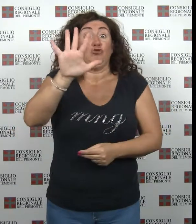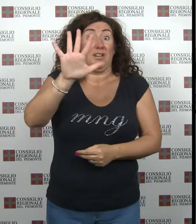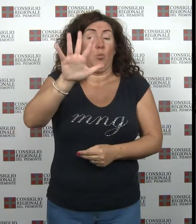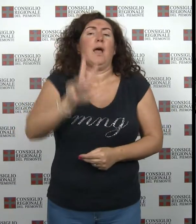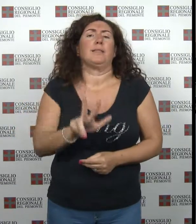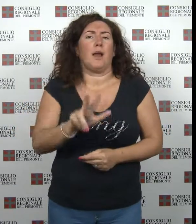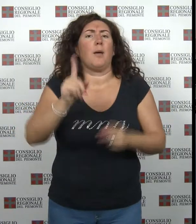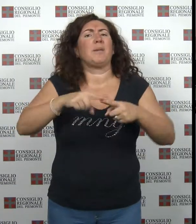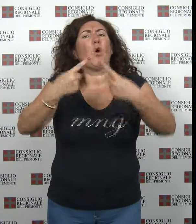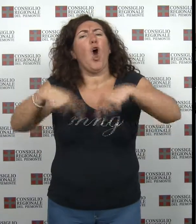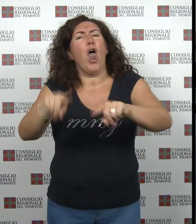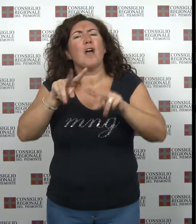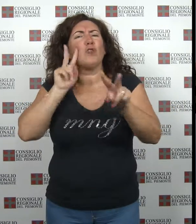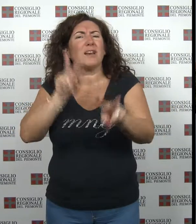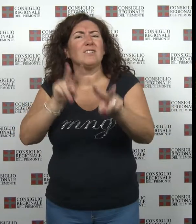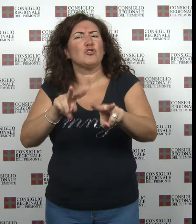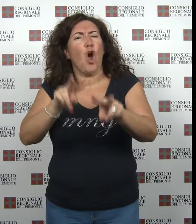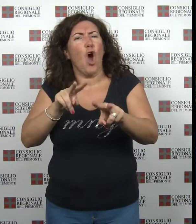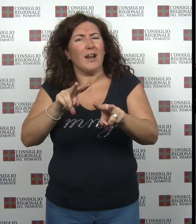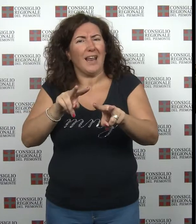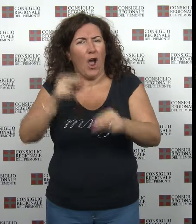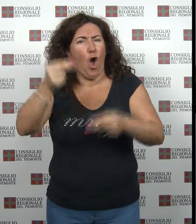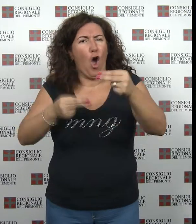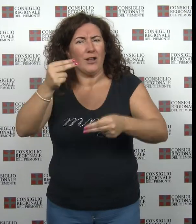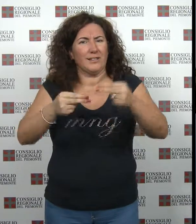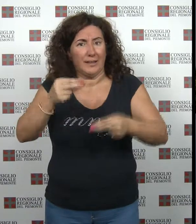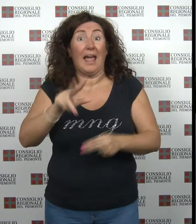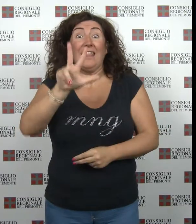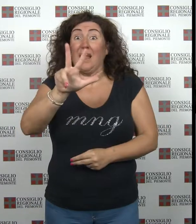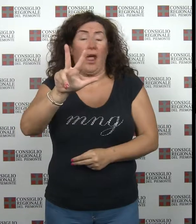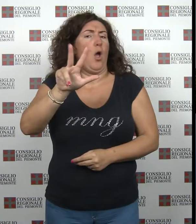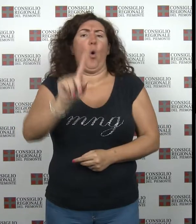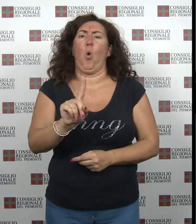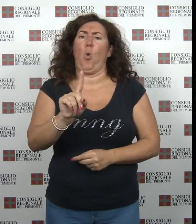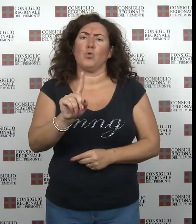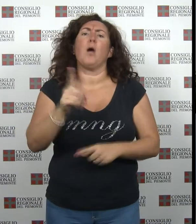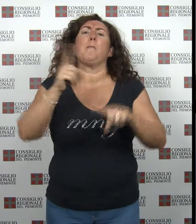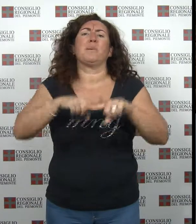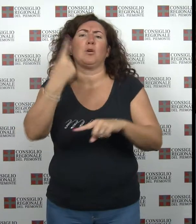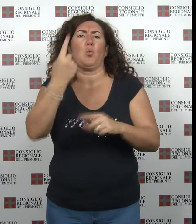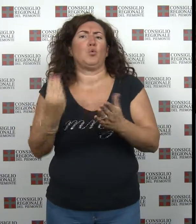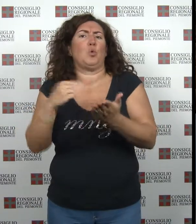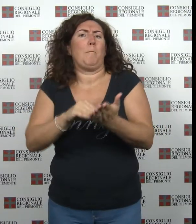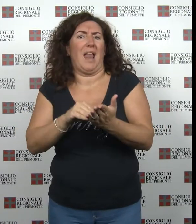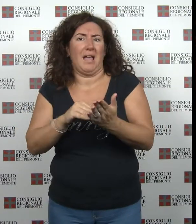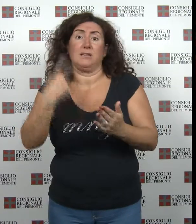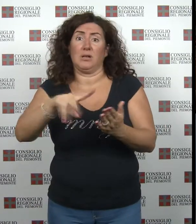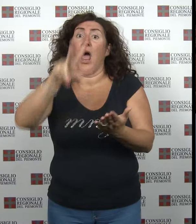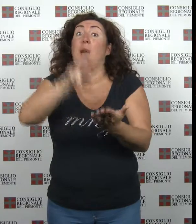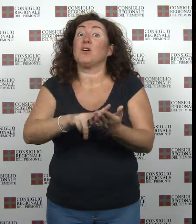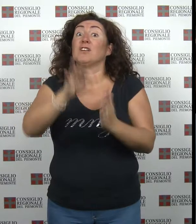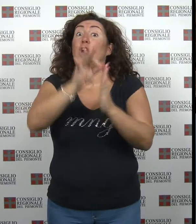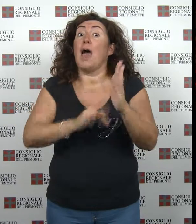revisori dei conti, non più composto da 3 membri, ma da un revisore unico più un supplente. Dopo l'approvazione dell'articolo 7, l'esame